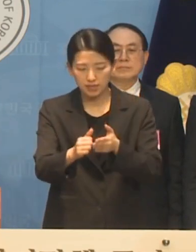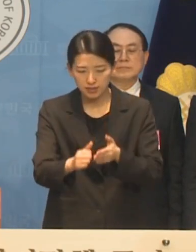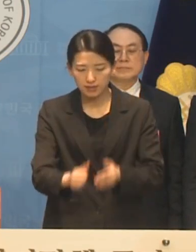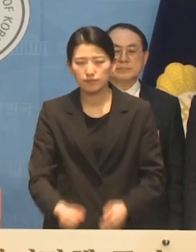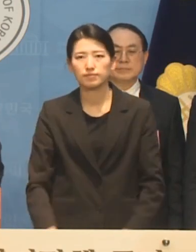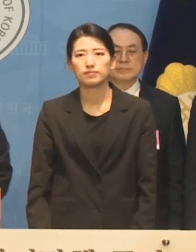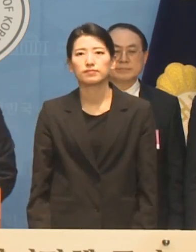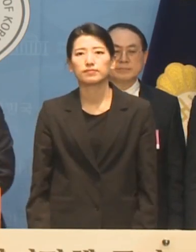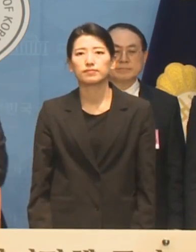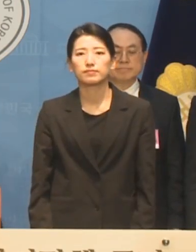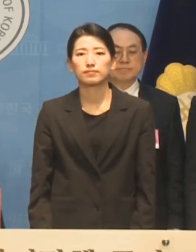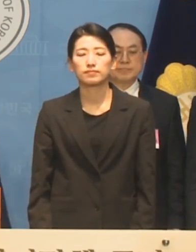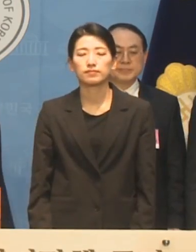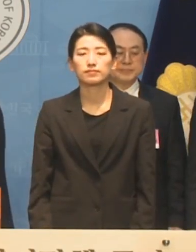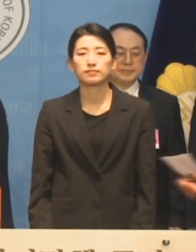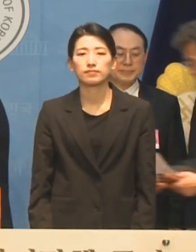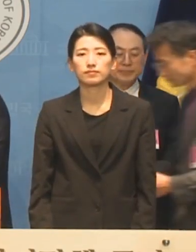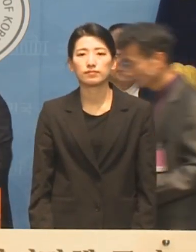감사합니다.